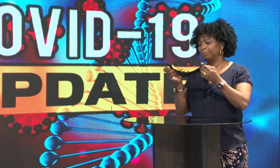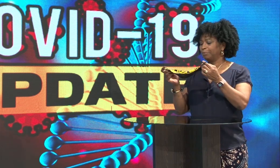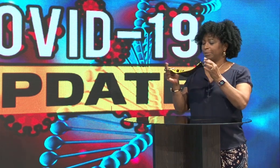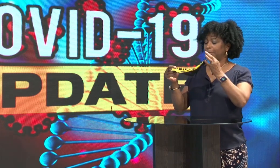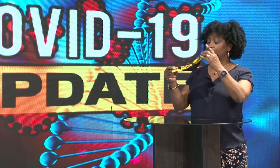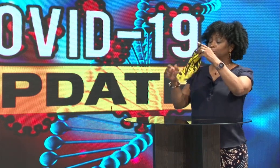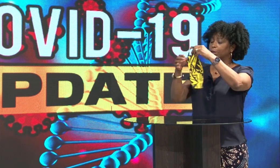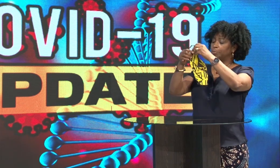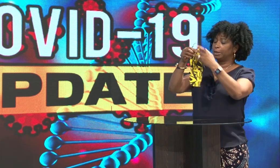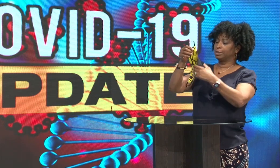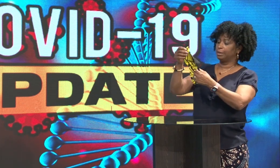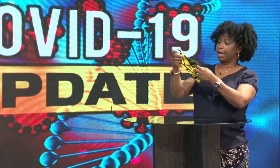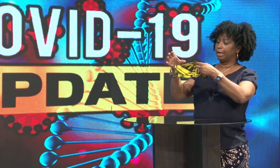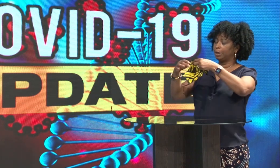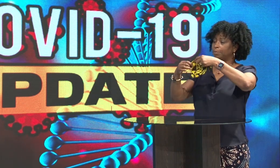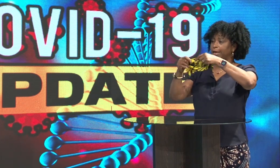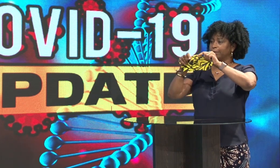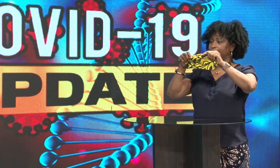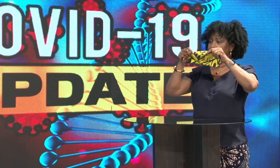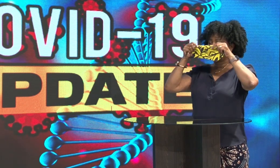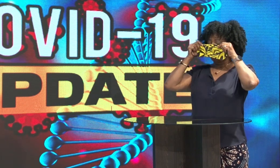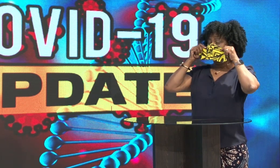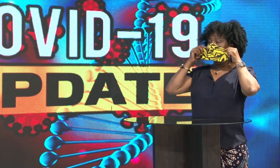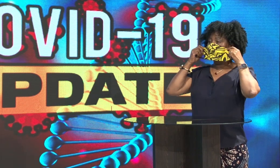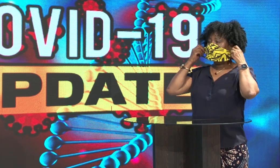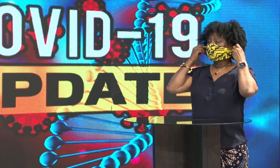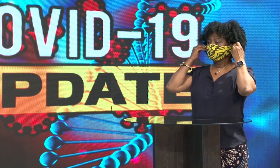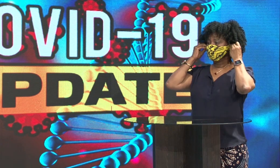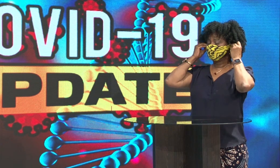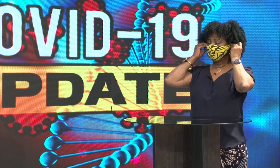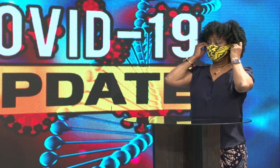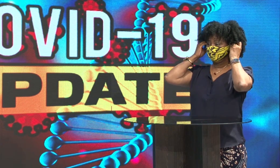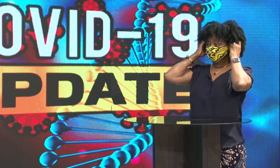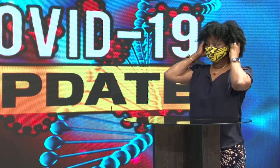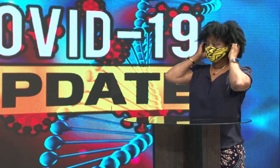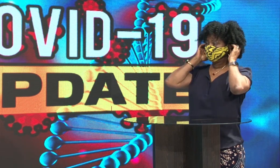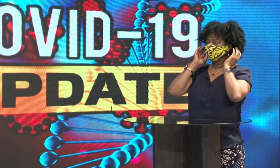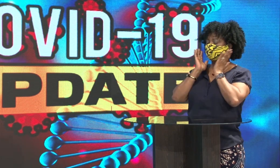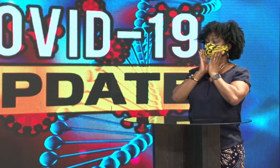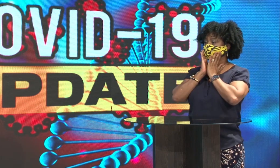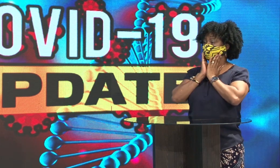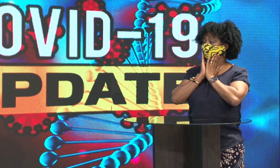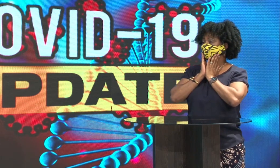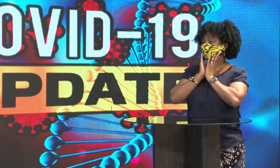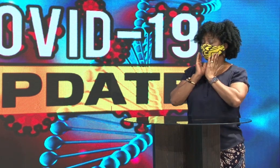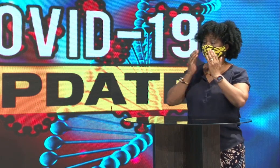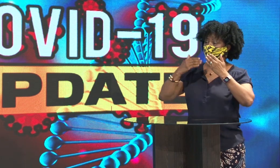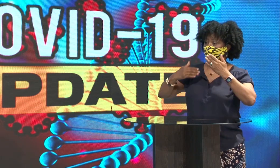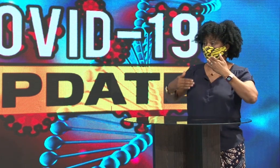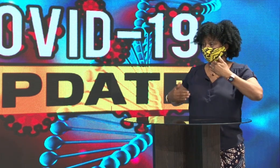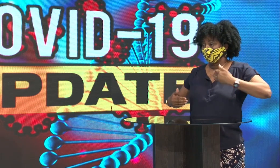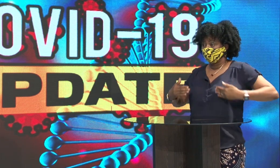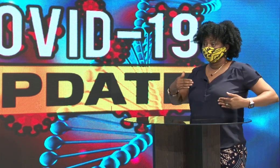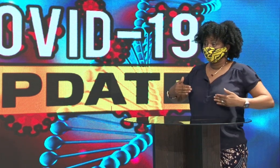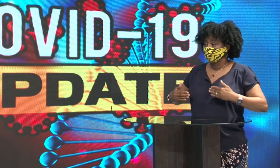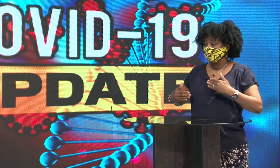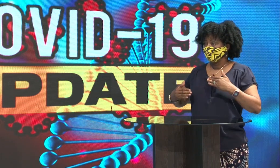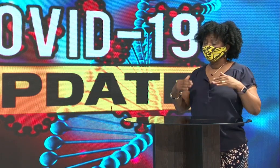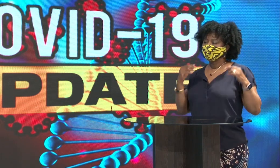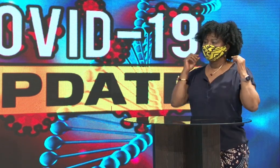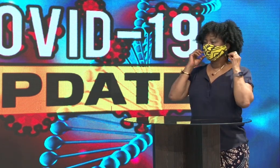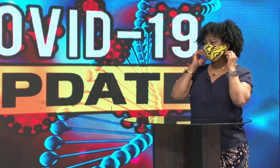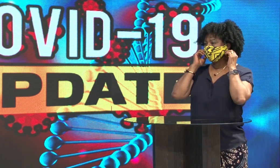is. Ja. Vertel. Mijn mondkapje is een eigen gemaakte. Mm-hmm. En je kan hem ook 2 kanten dragen. Zo. Dus afhankelijk van je